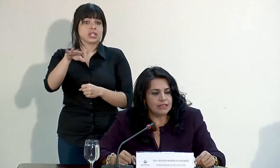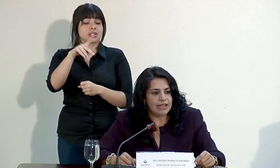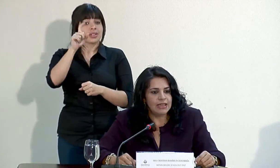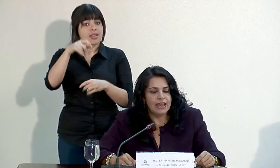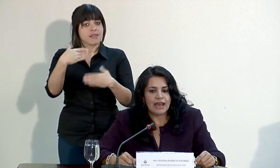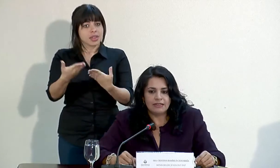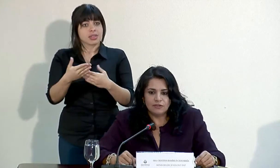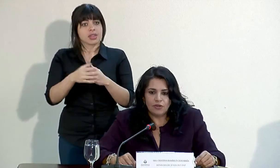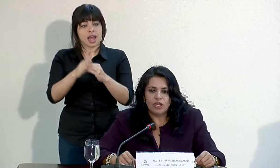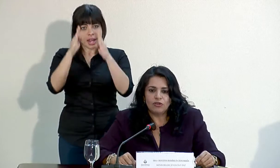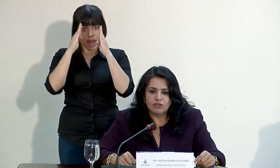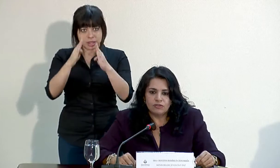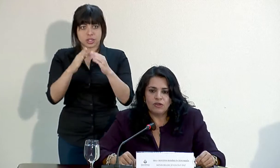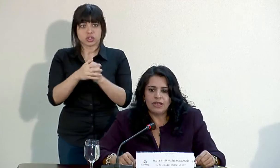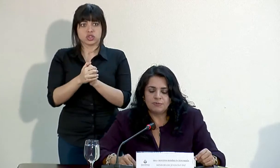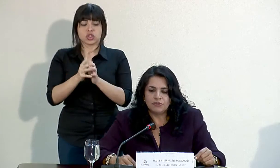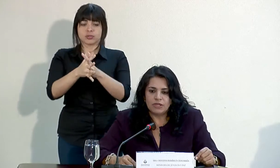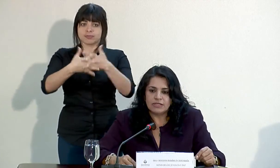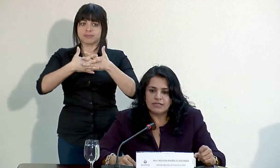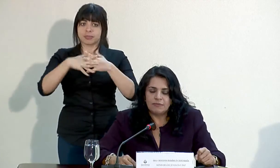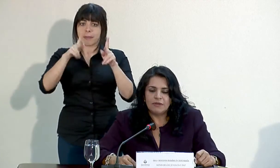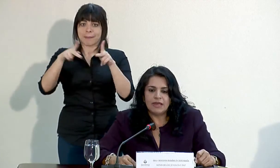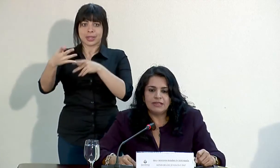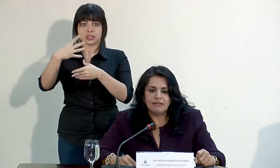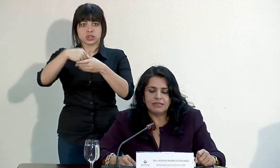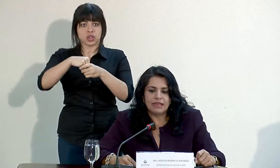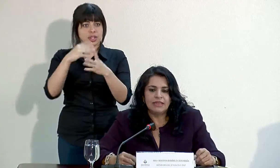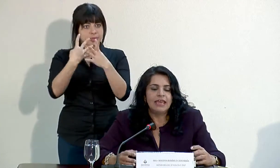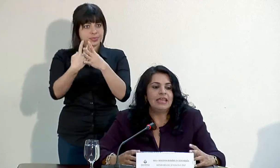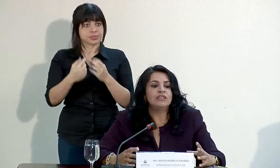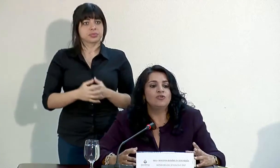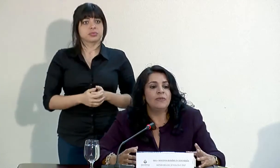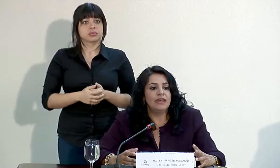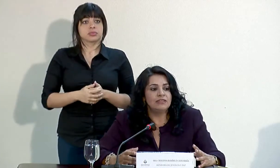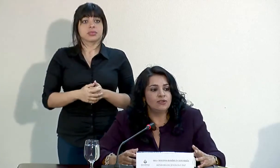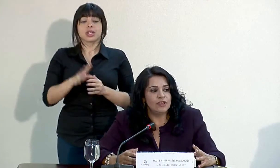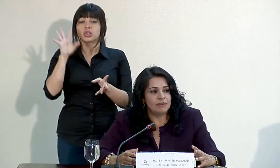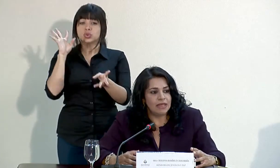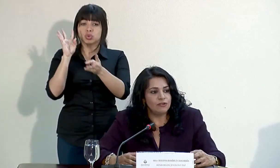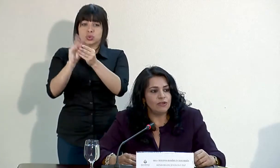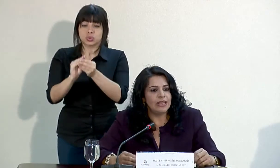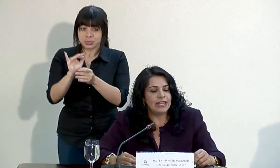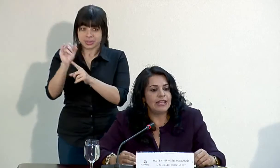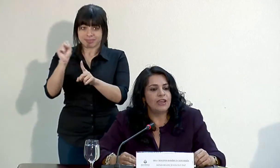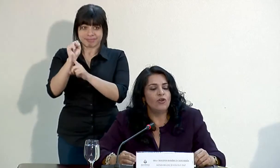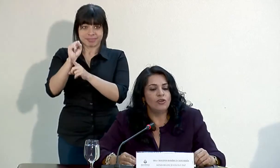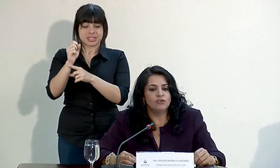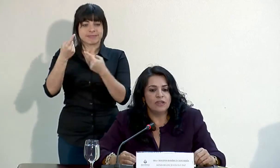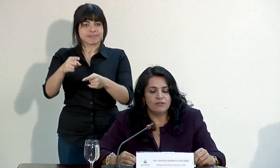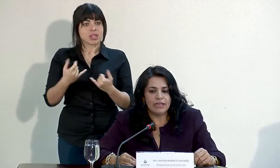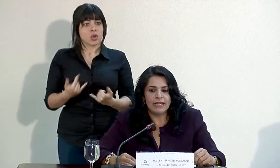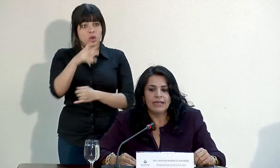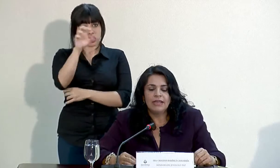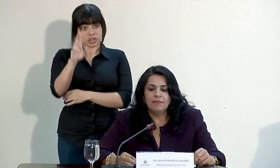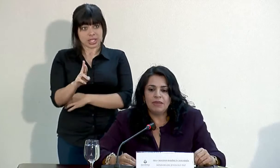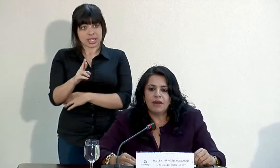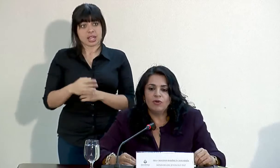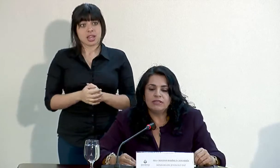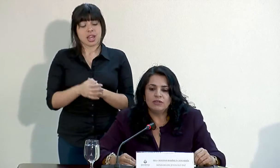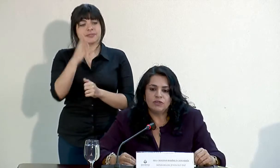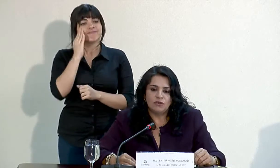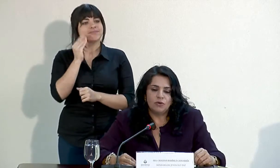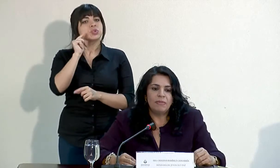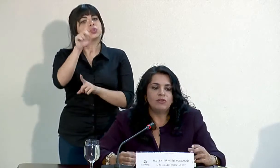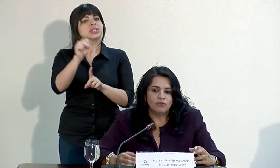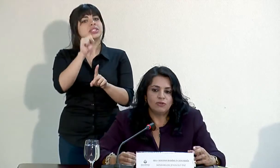que brindar atención y contención a las personas que están privadas de libertad. Y la suma de estos elementos genera que hoy Costa Rica viva